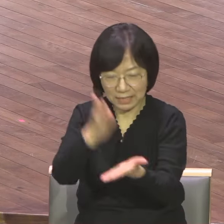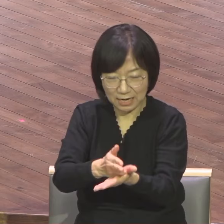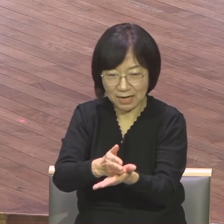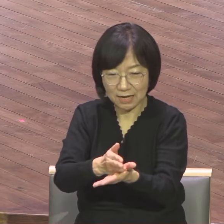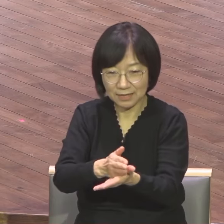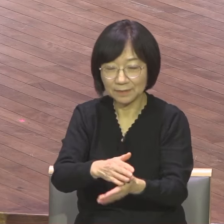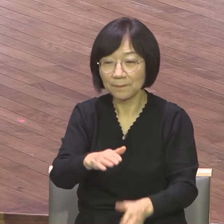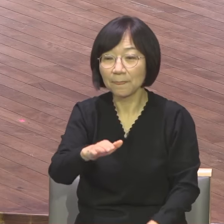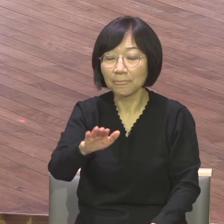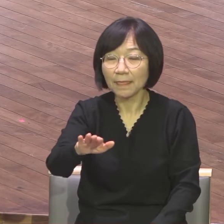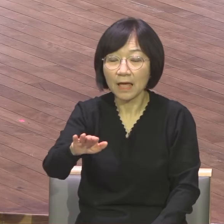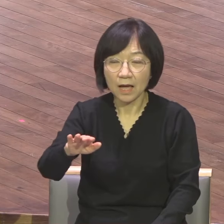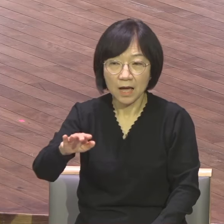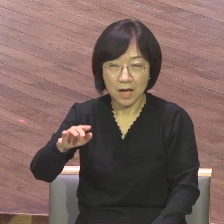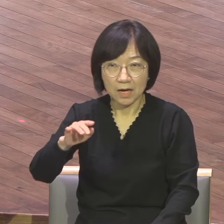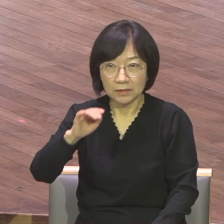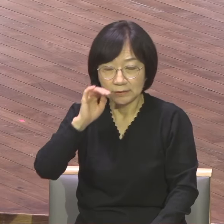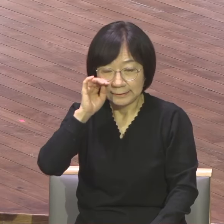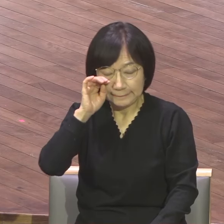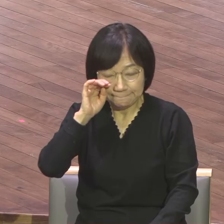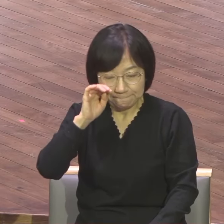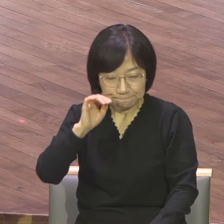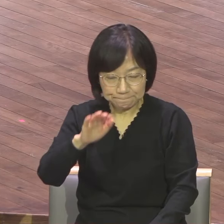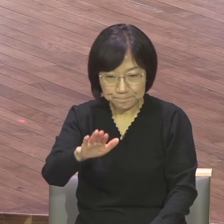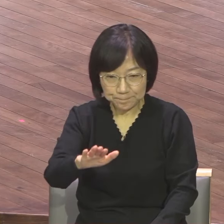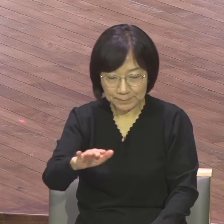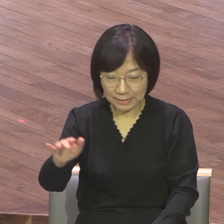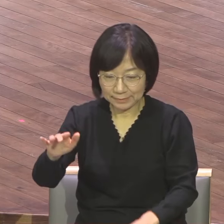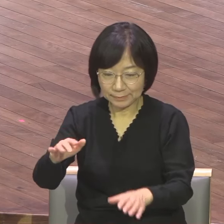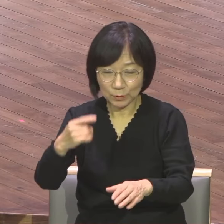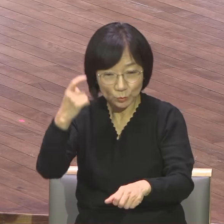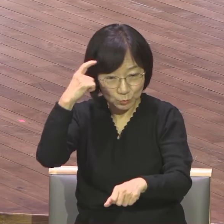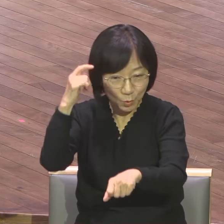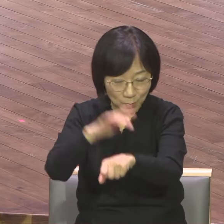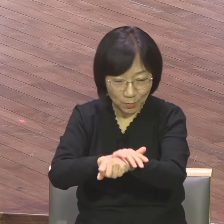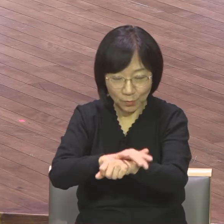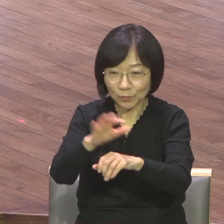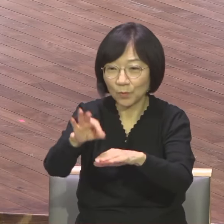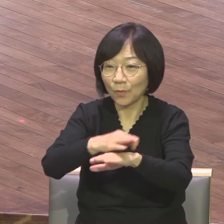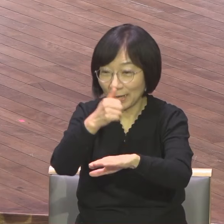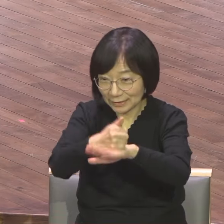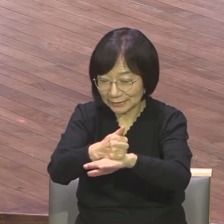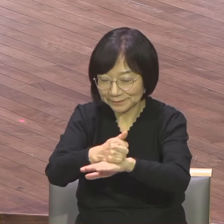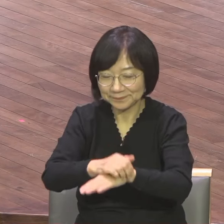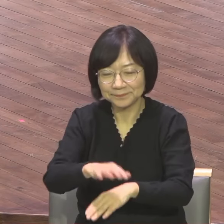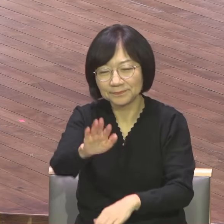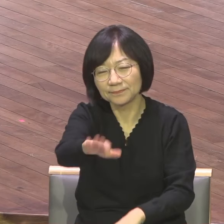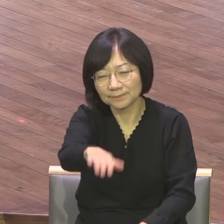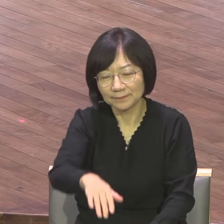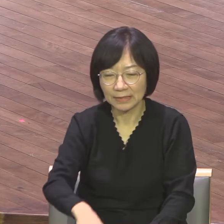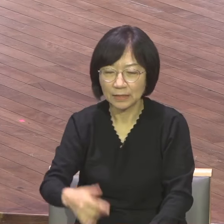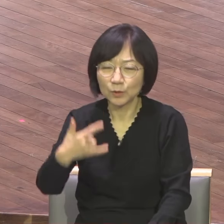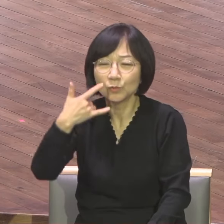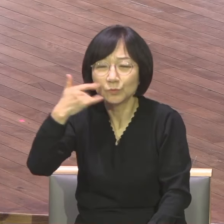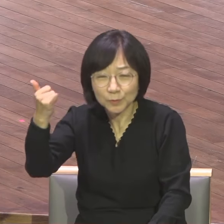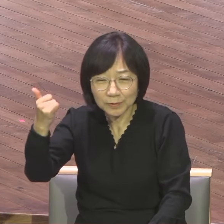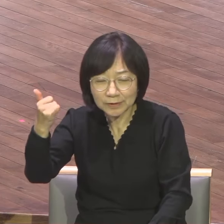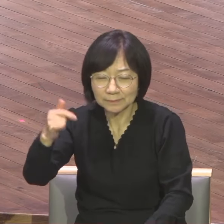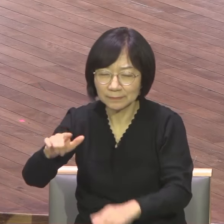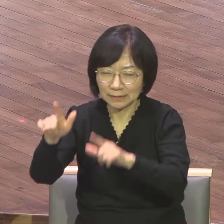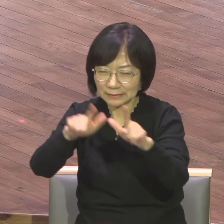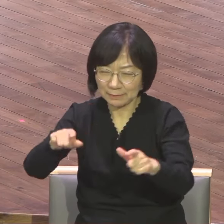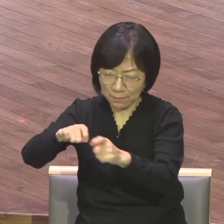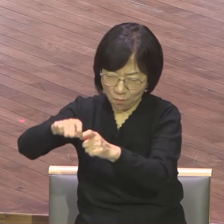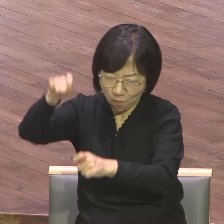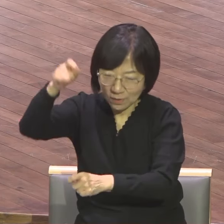경험이 풍부한 이 부모가 자식을 향해서 충고하는 형식을 빌려서 교훈을 하고 있잖아요. 본문에서